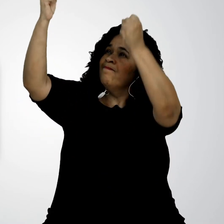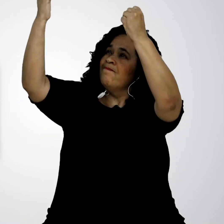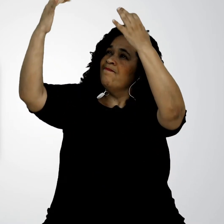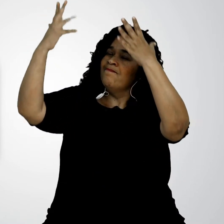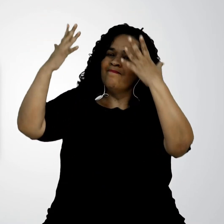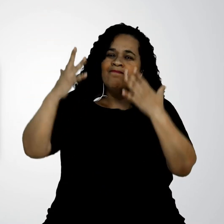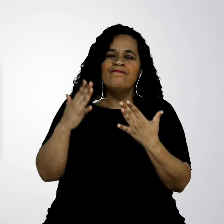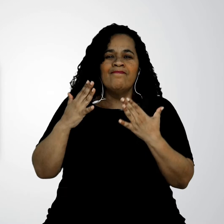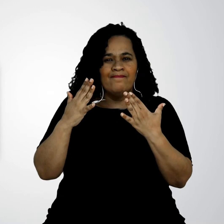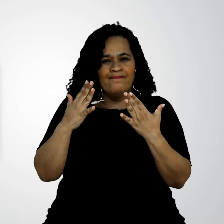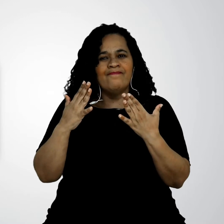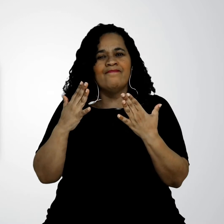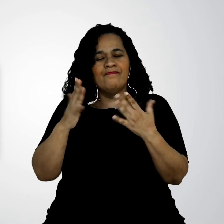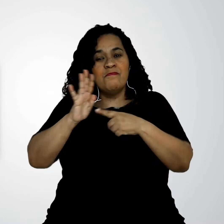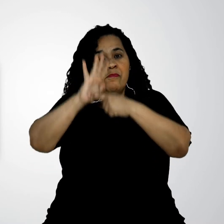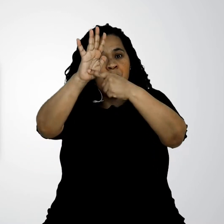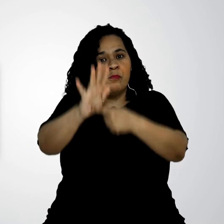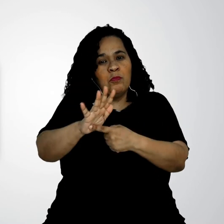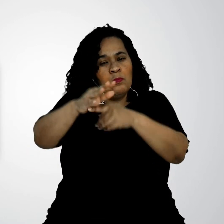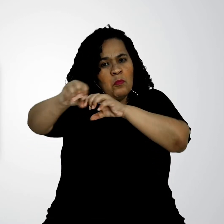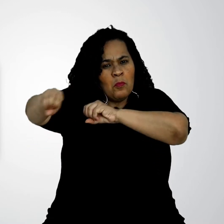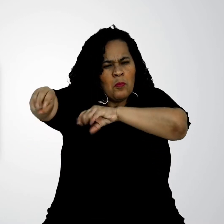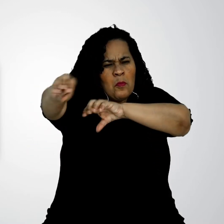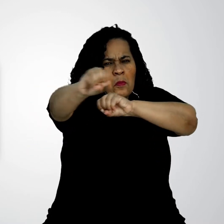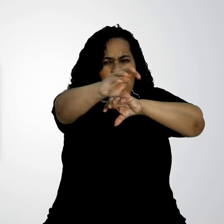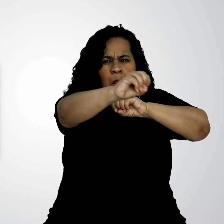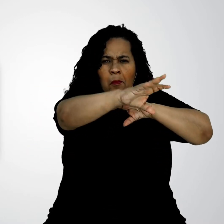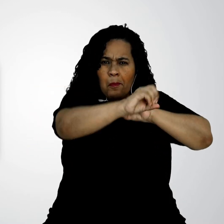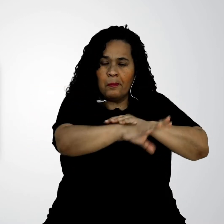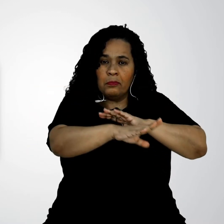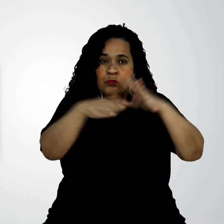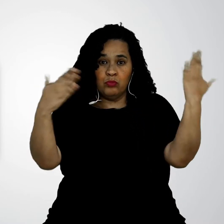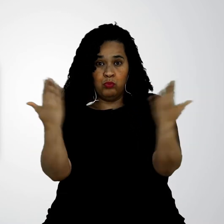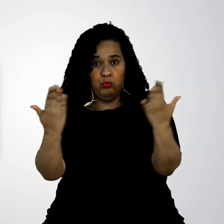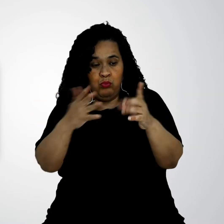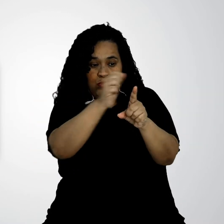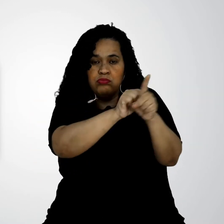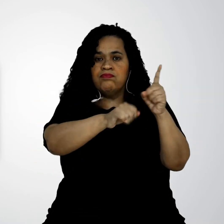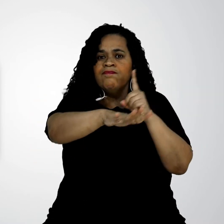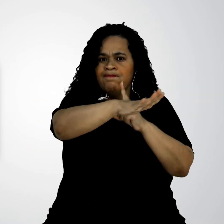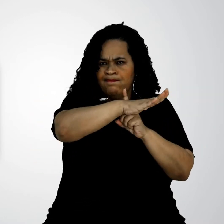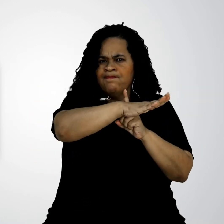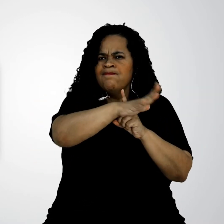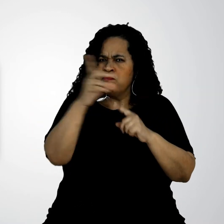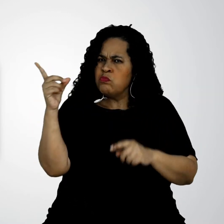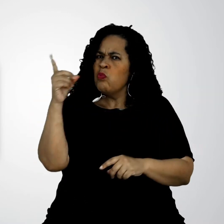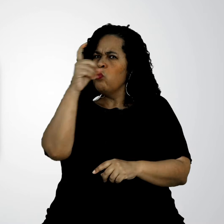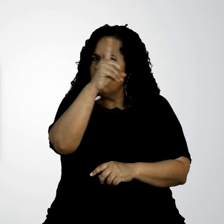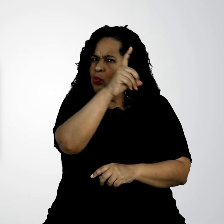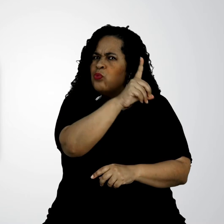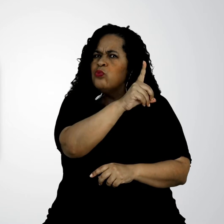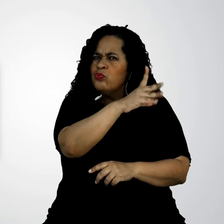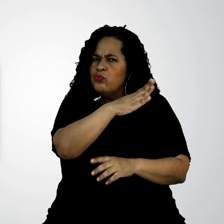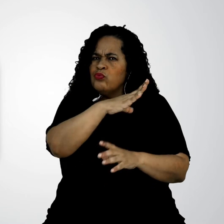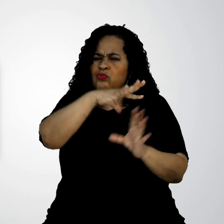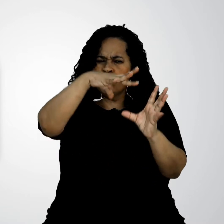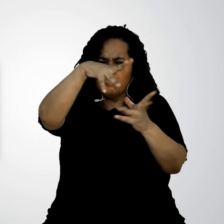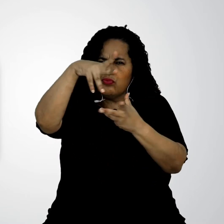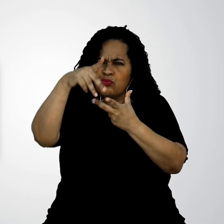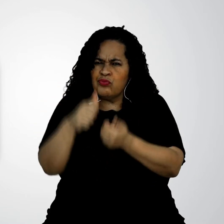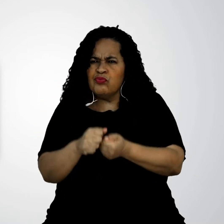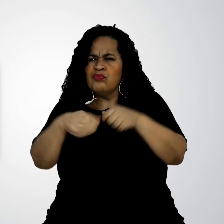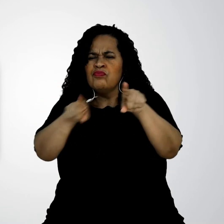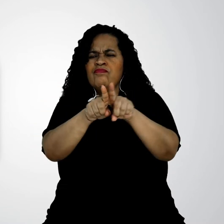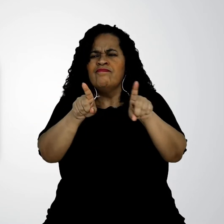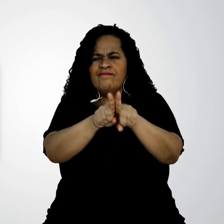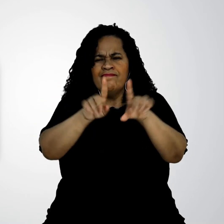que é uma realidade muito incisiva na sociedade, nos tempos que a gente tem vivido, que obviamente tem alcançado as nossas